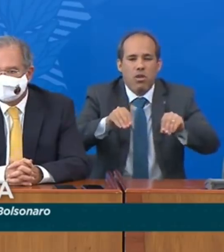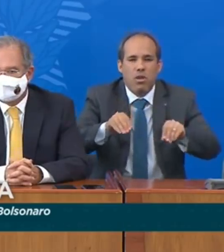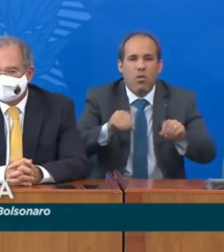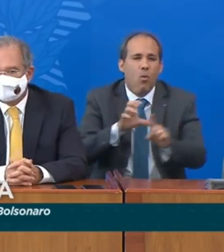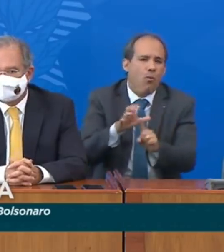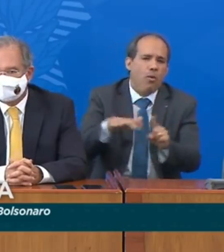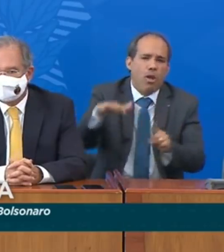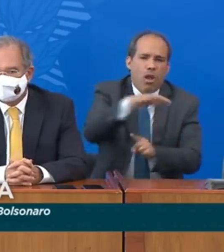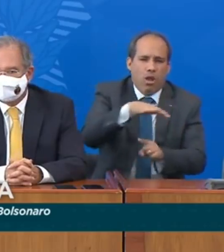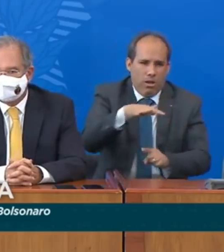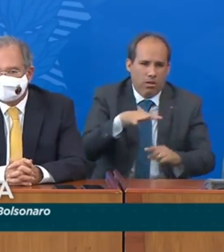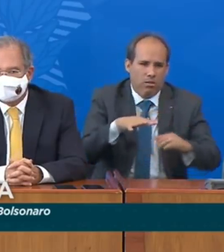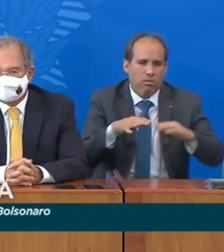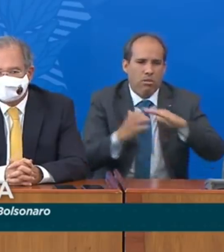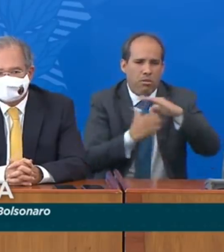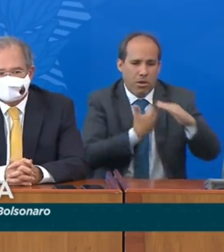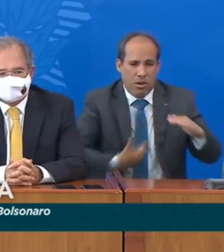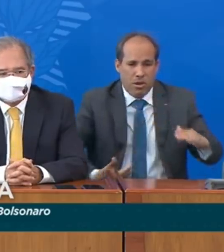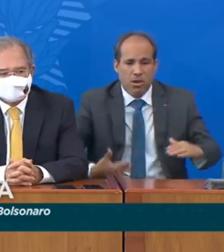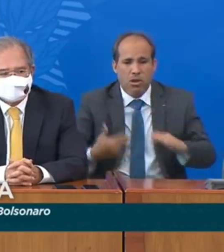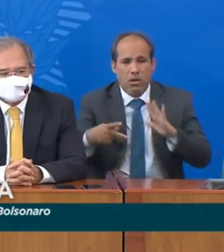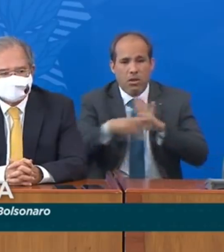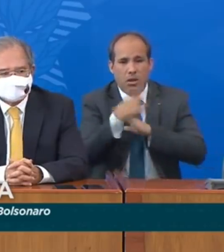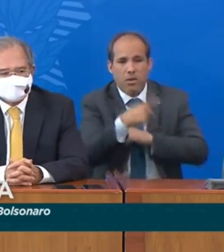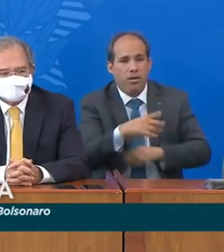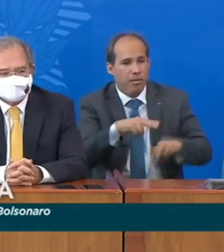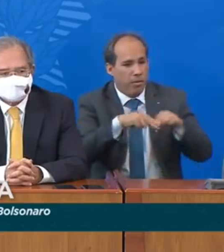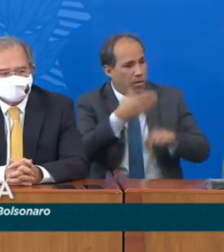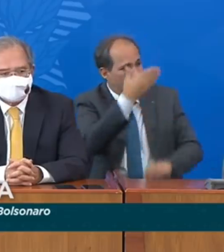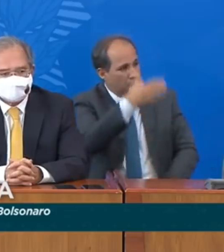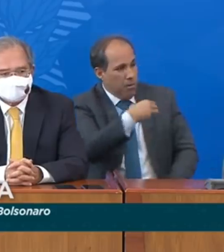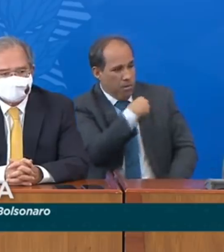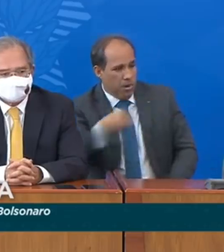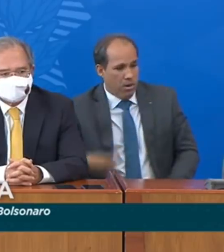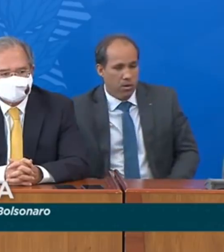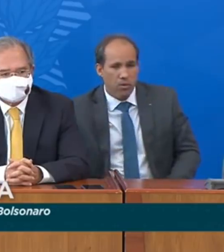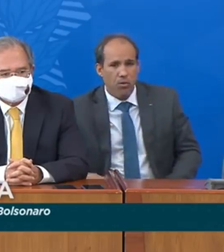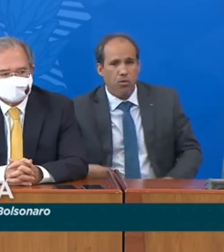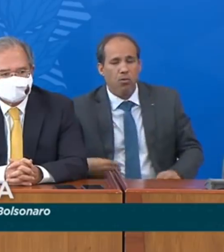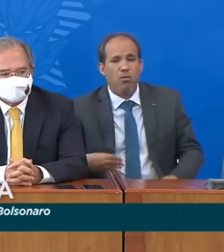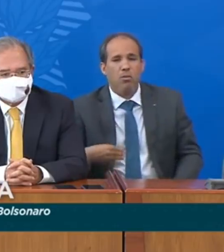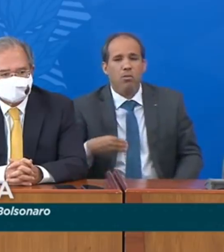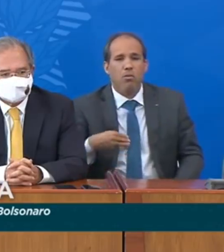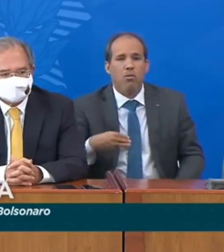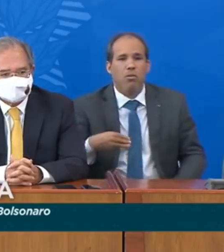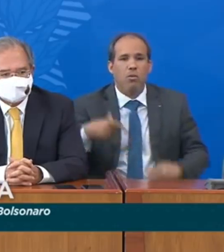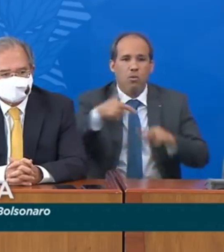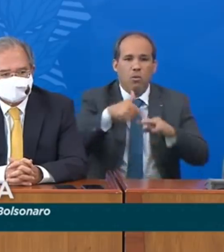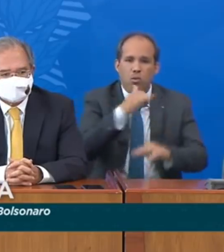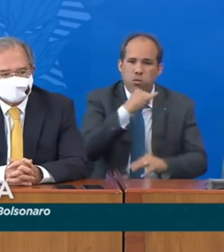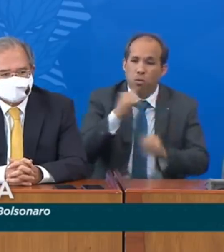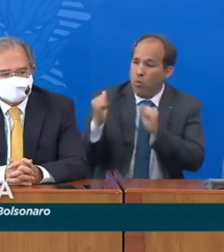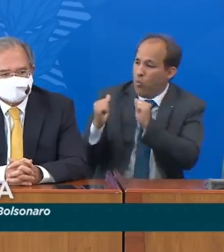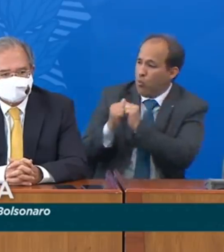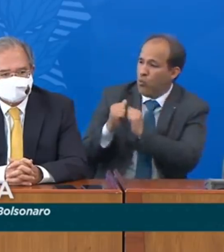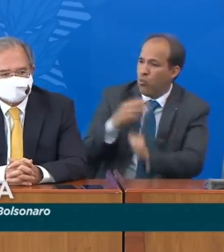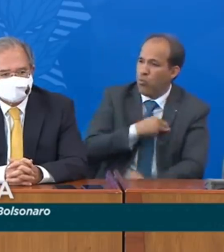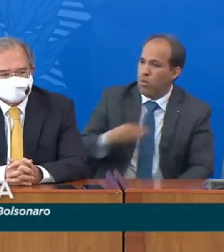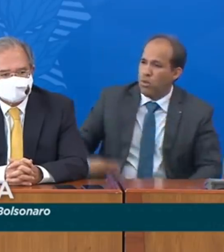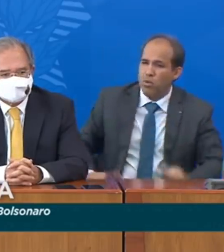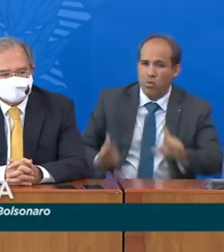que o ministro das Minas e Energia, juntamente com o senhor ministro da